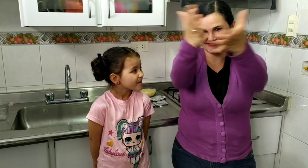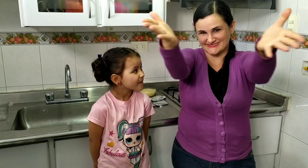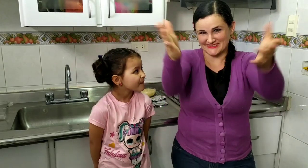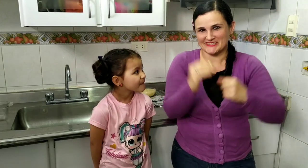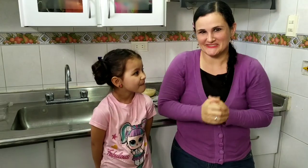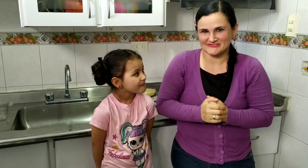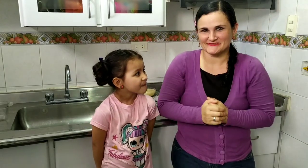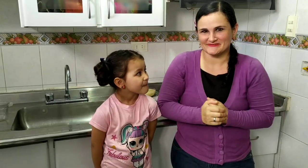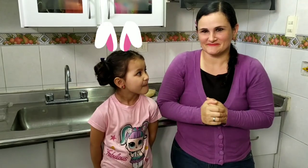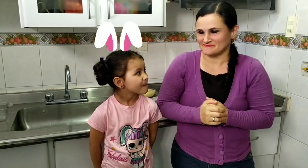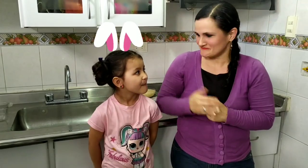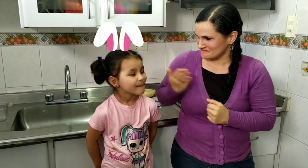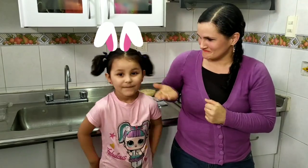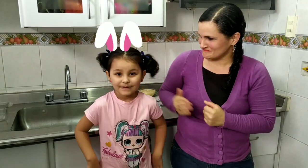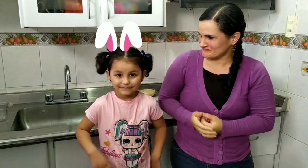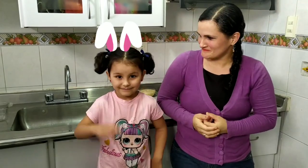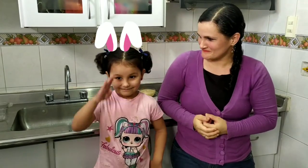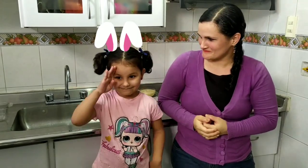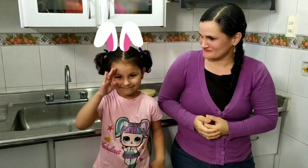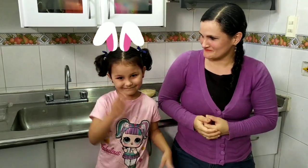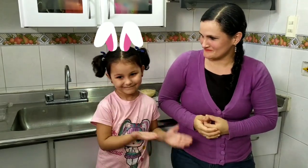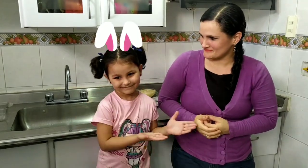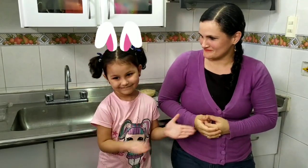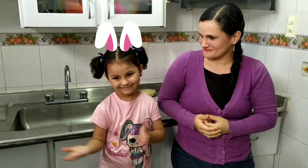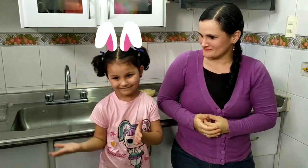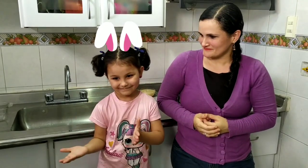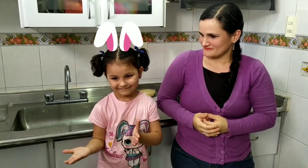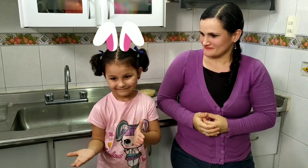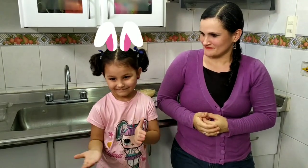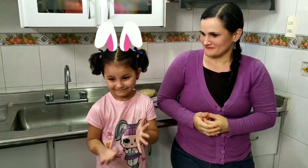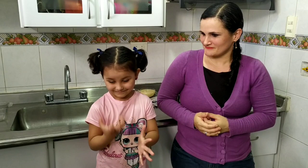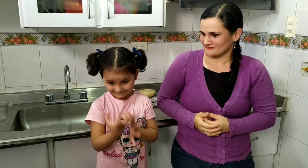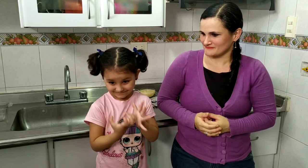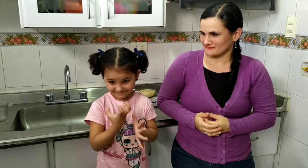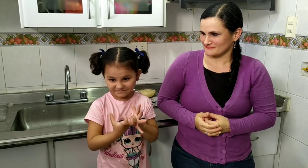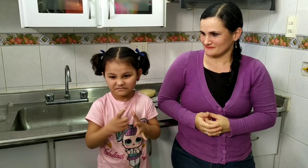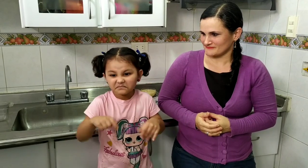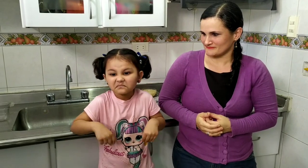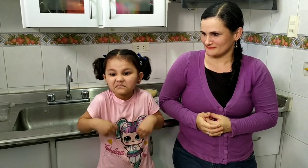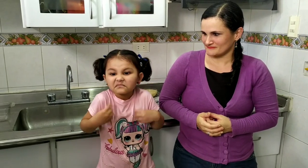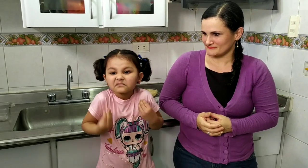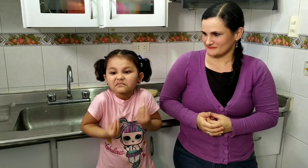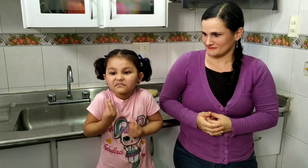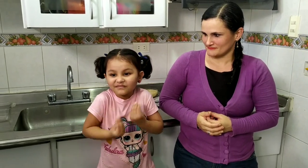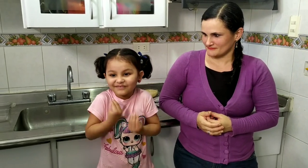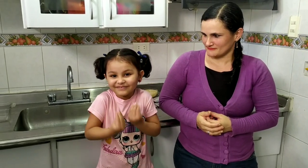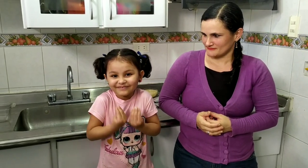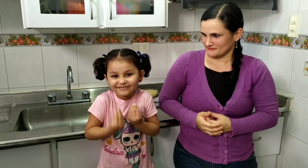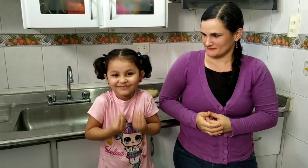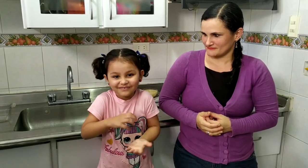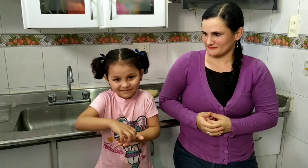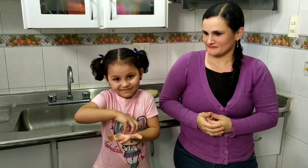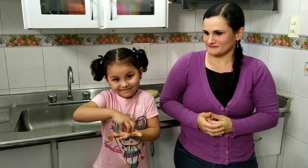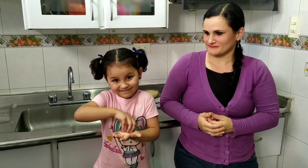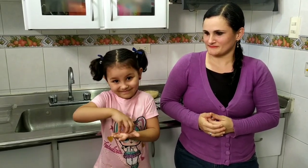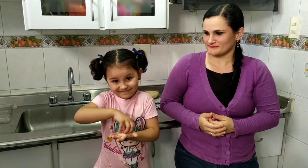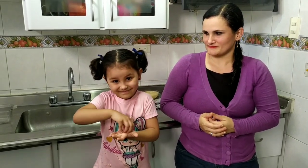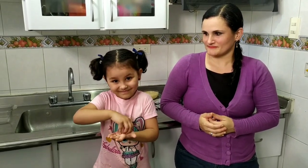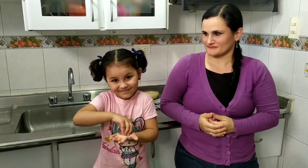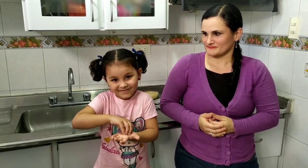Hola, saludos. Hola, bienvenidos a Cocinando entre Señas. Hoy qué vamos a hacer,